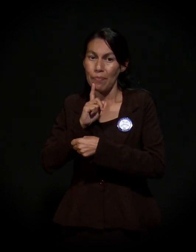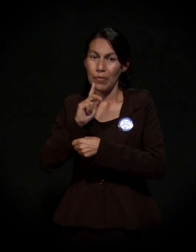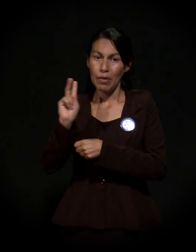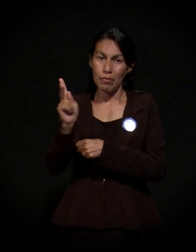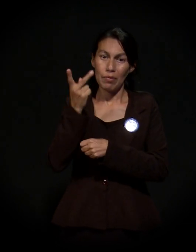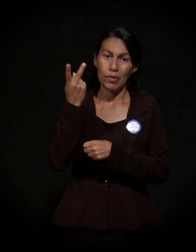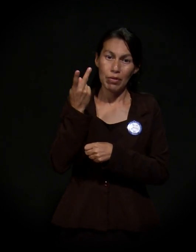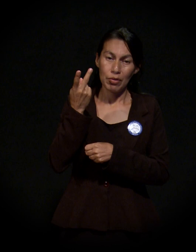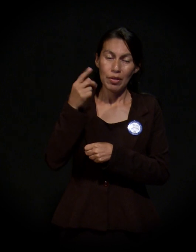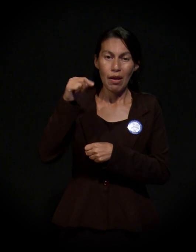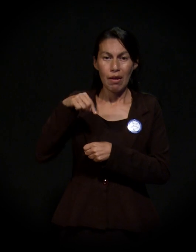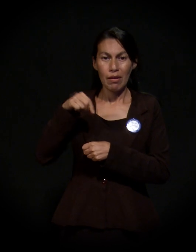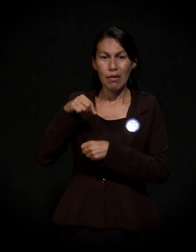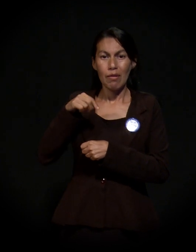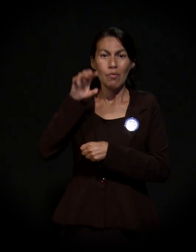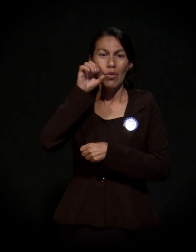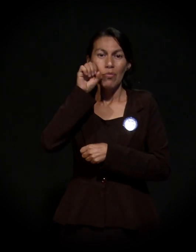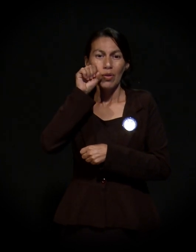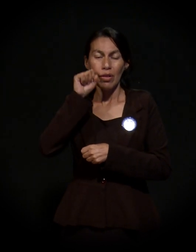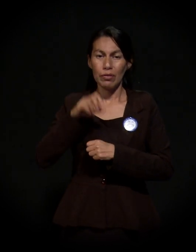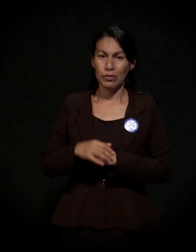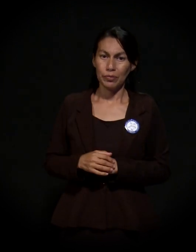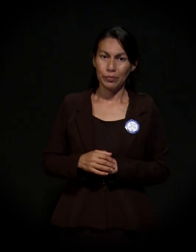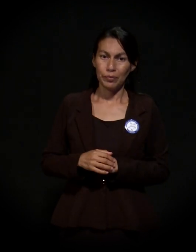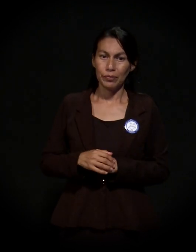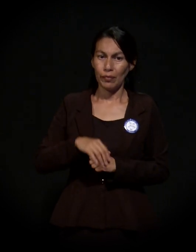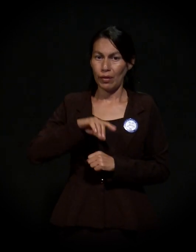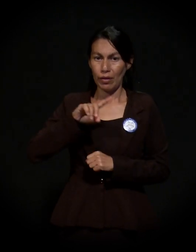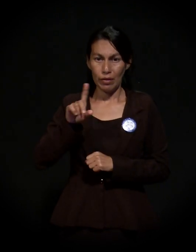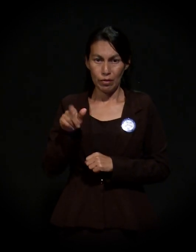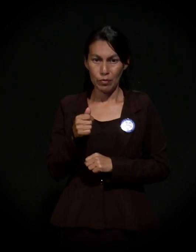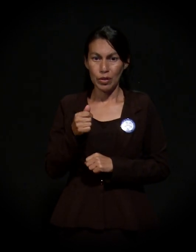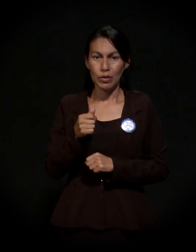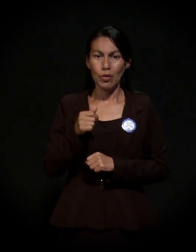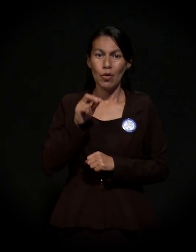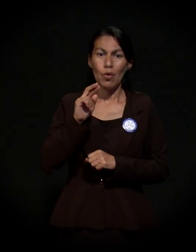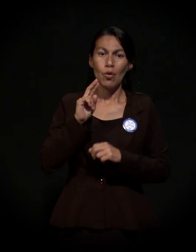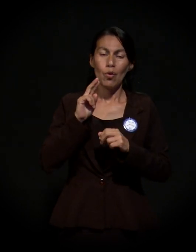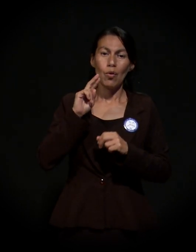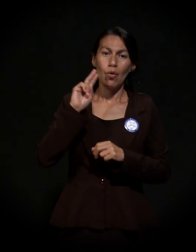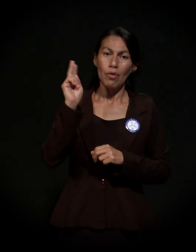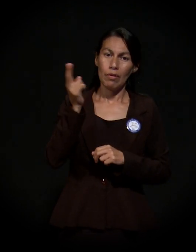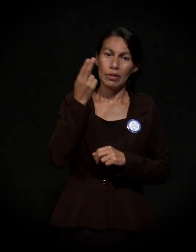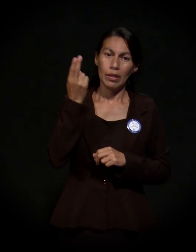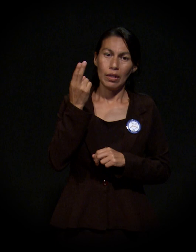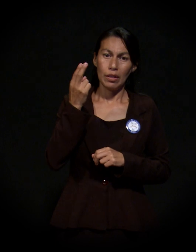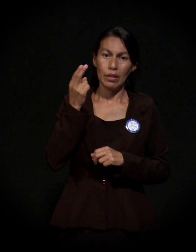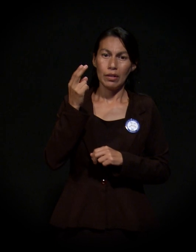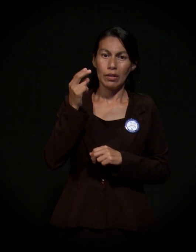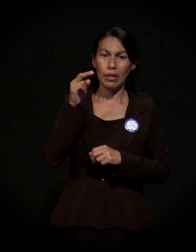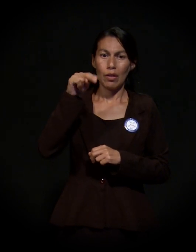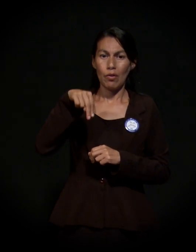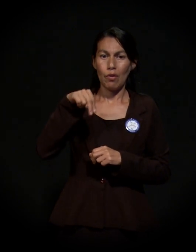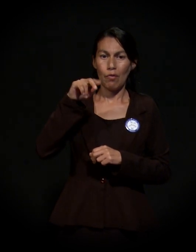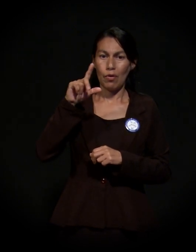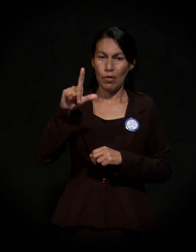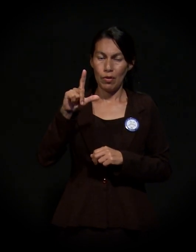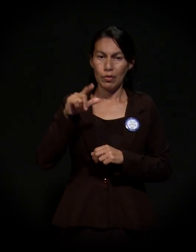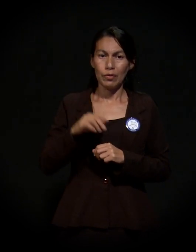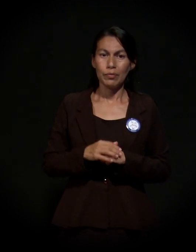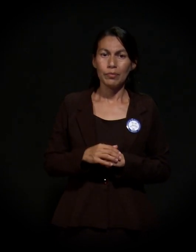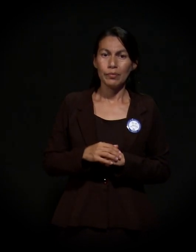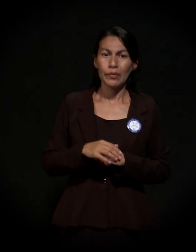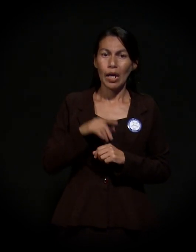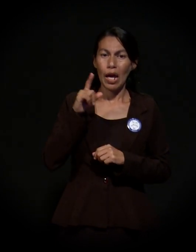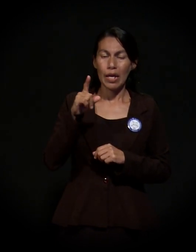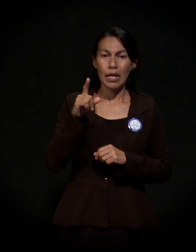Montemorelos y de ahí fui a la Universidad Autónoma de Nuevo León, a la Facultad de Ciencias Químicas, donde estudié